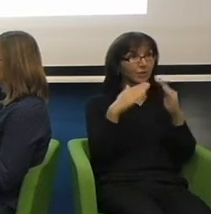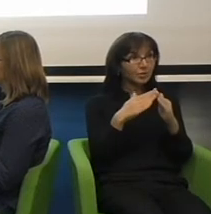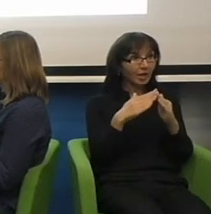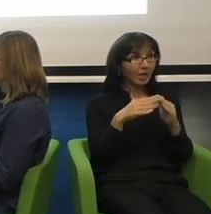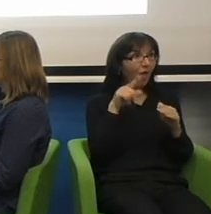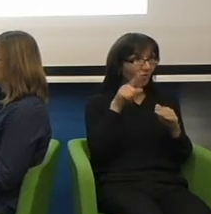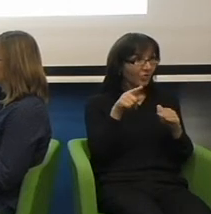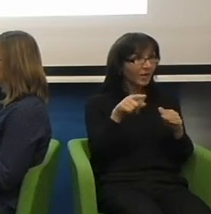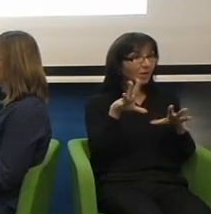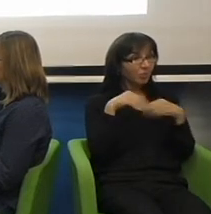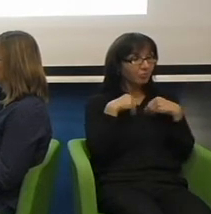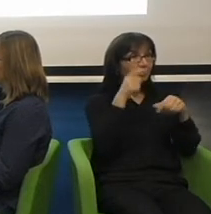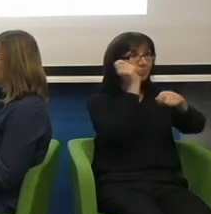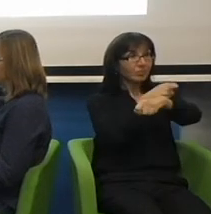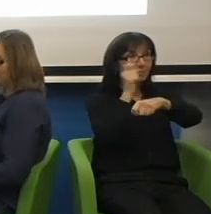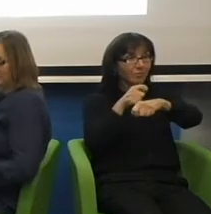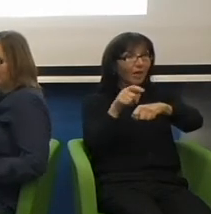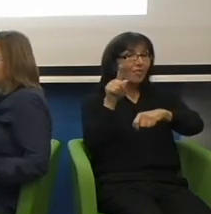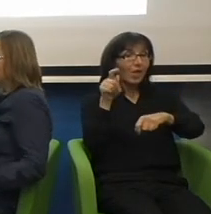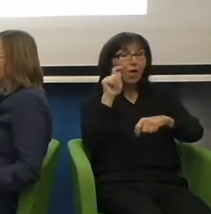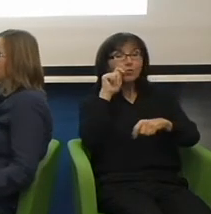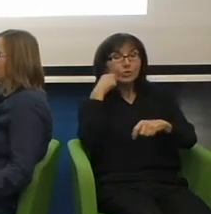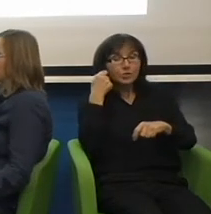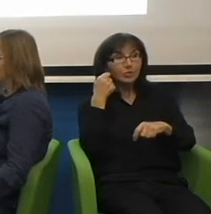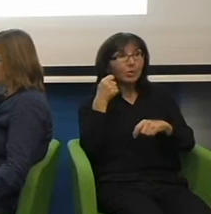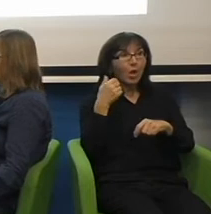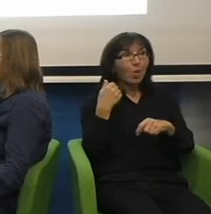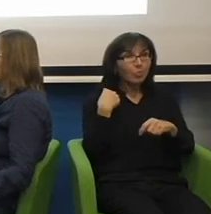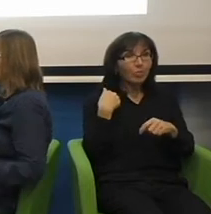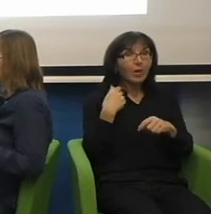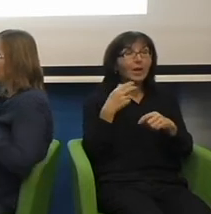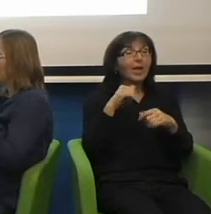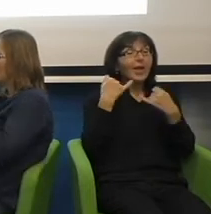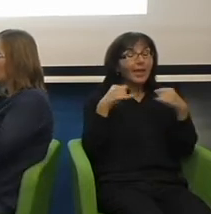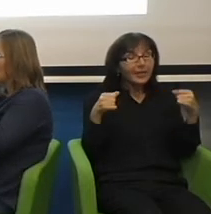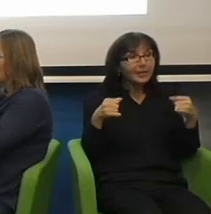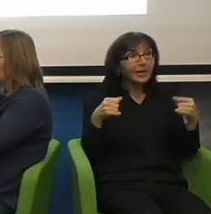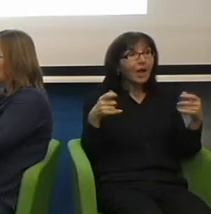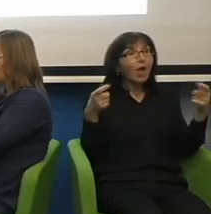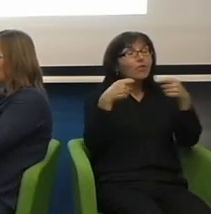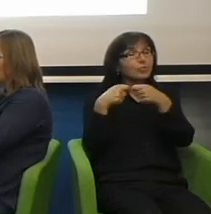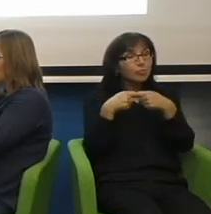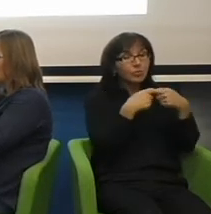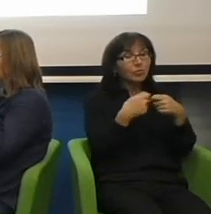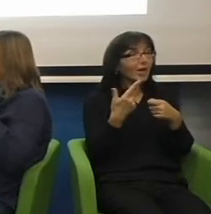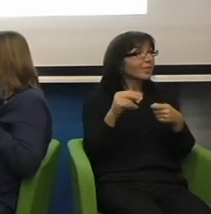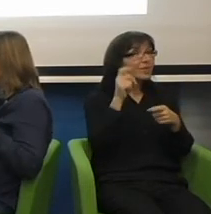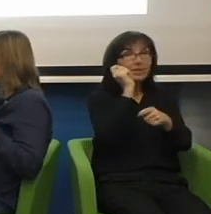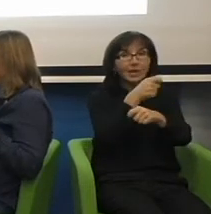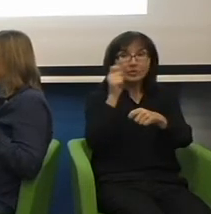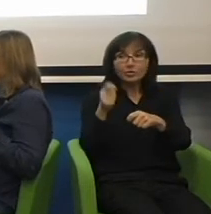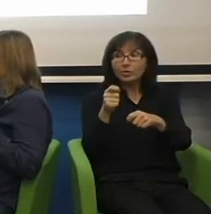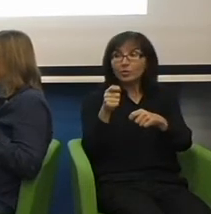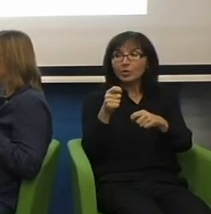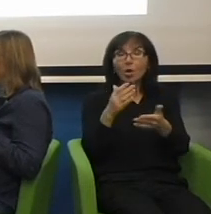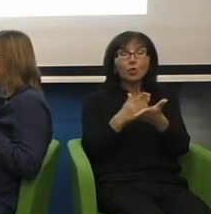wzięła chrzest. Przedtem na Ukrainie należała do wspólnoty sztundystów, którzy się nie chrzczą. Chrzczą się